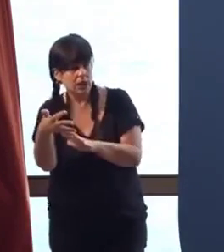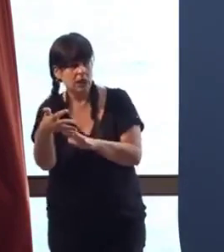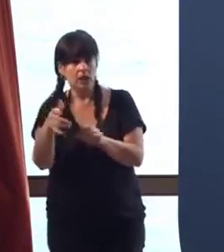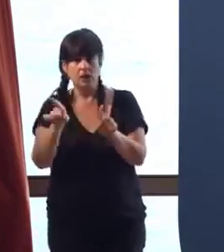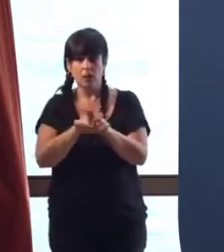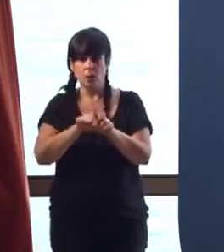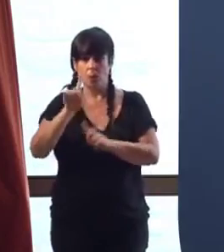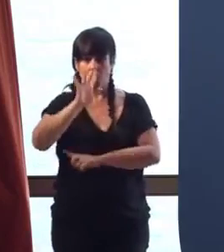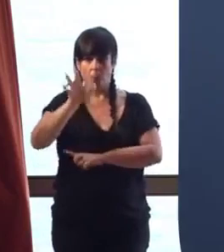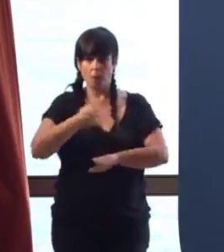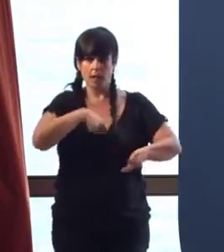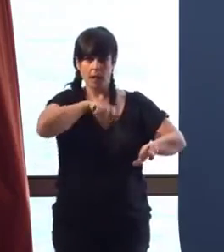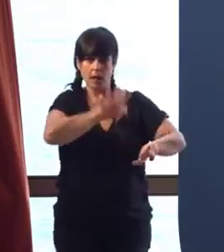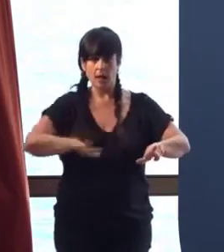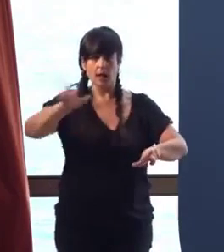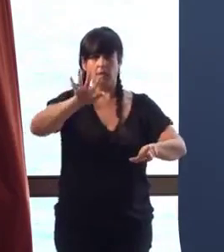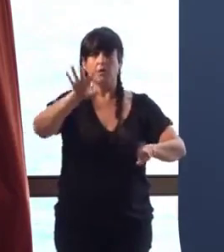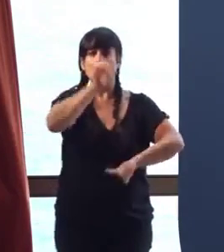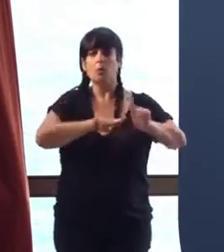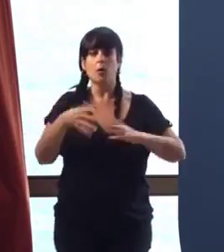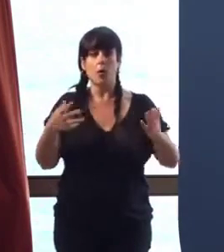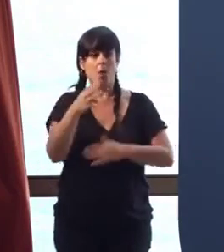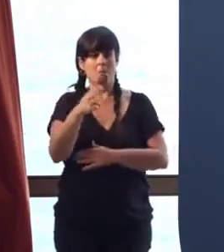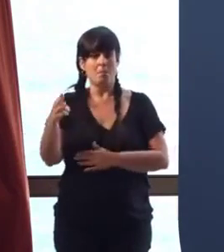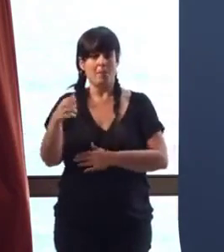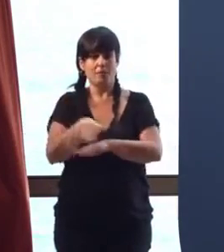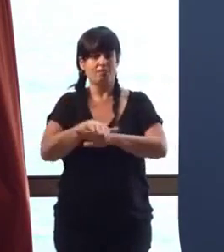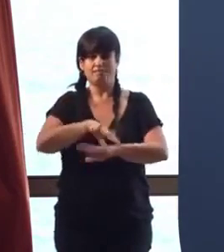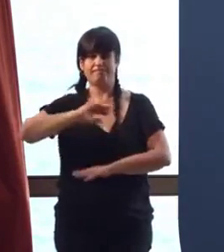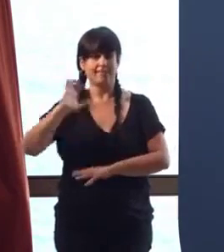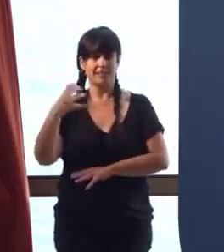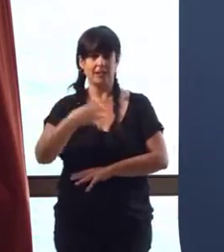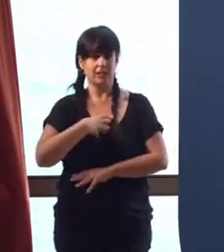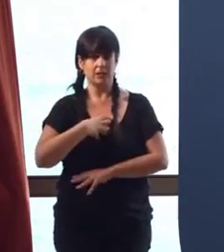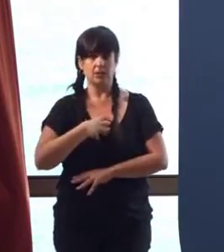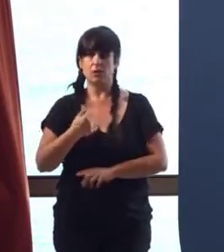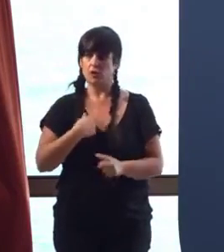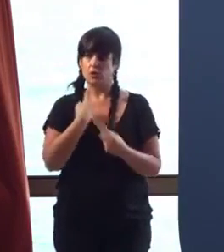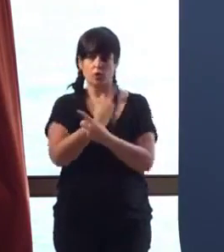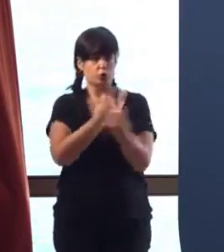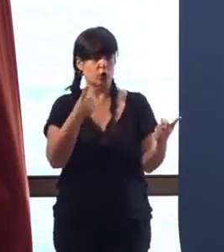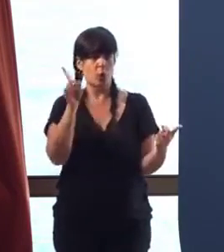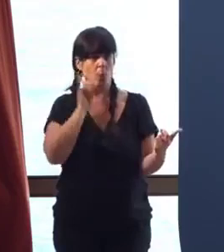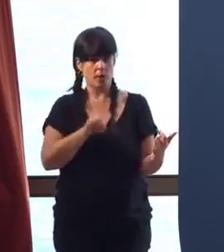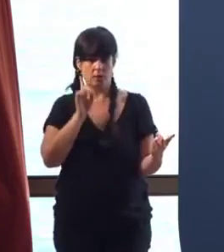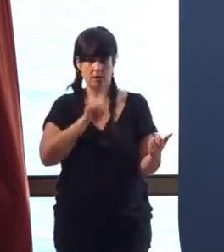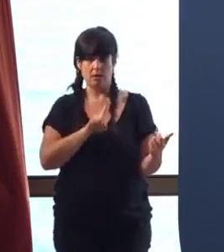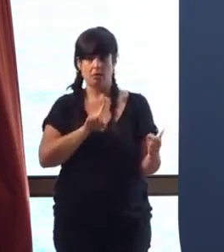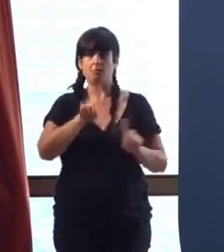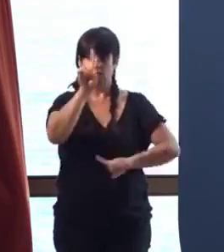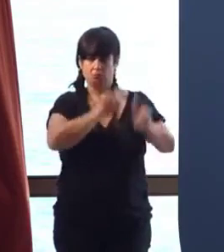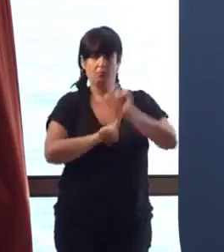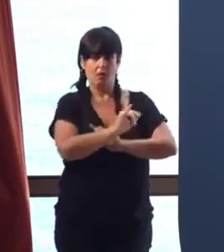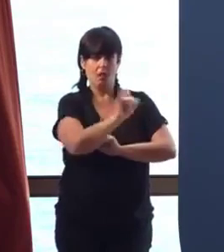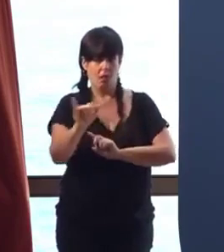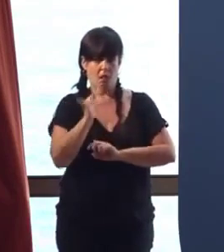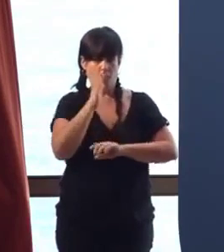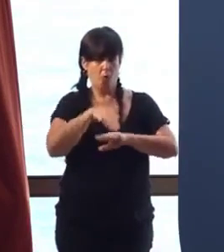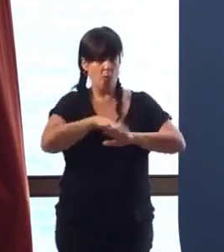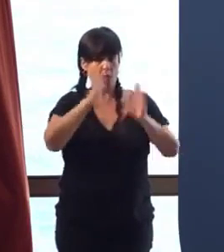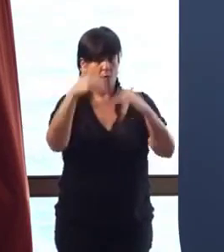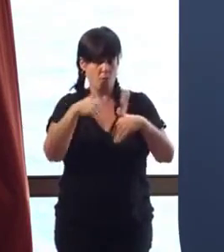España es que el Partido Popular no puede gobernar. Y yo digo aquí que eso es mentira. Claro que hay problemas cuando no hay gobierno, pero el